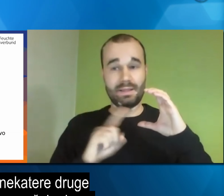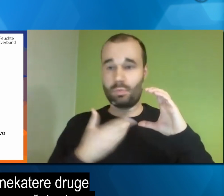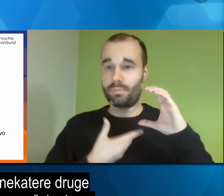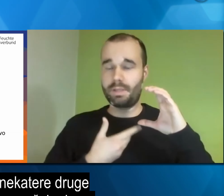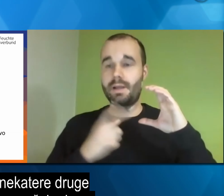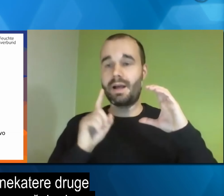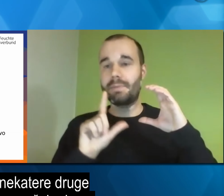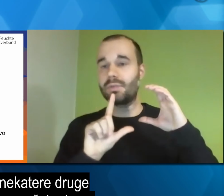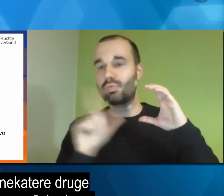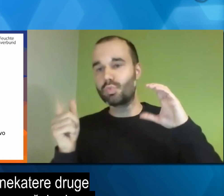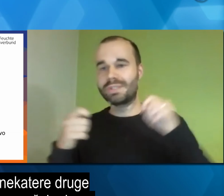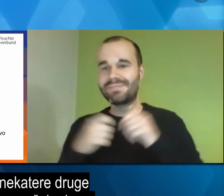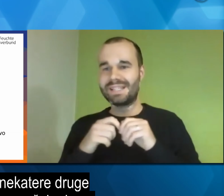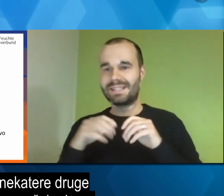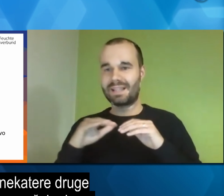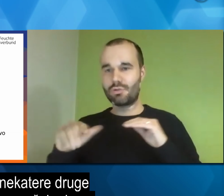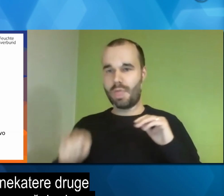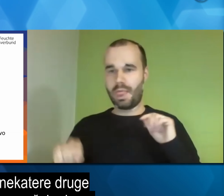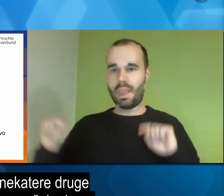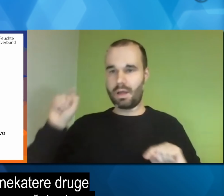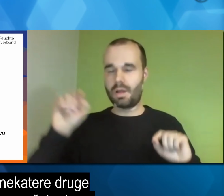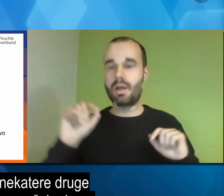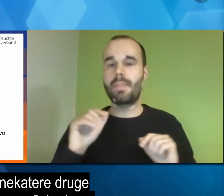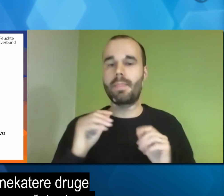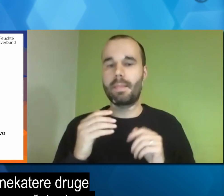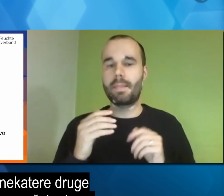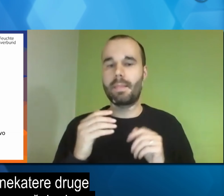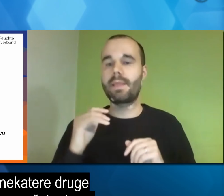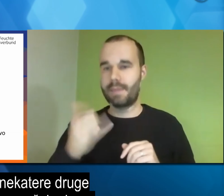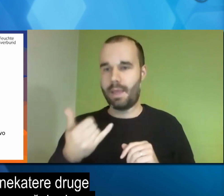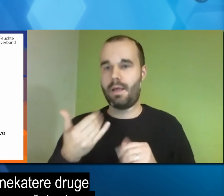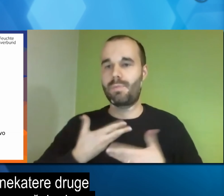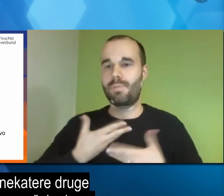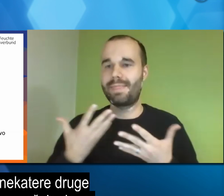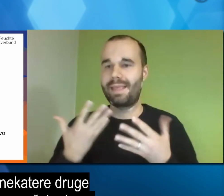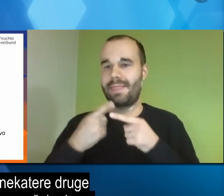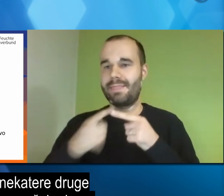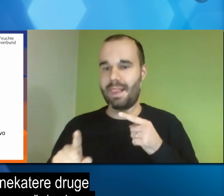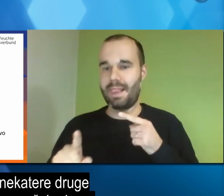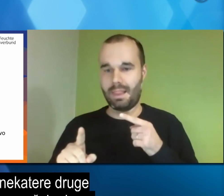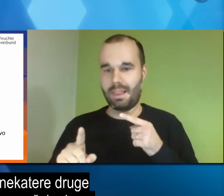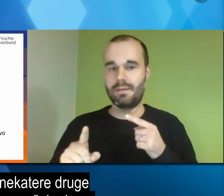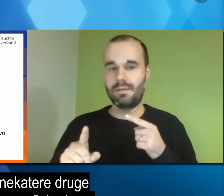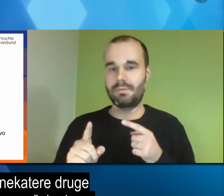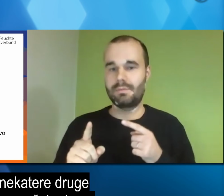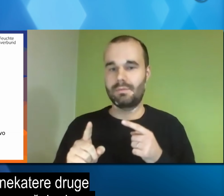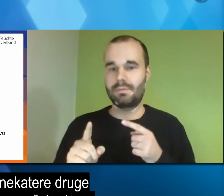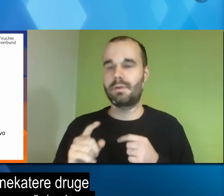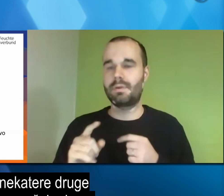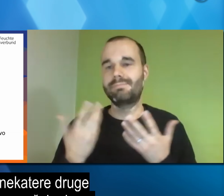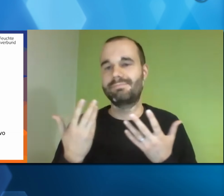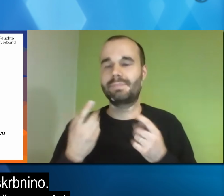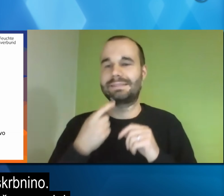oziroma ne dobiva denarja od dežele Schleswig-Holstein, medtem ko nekatere druge zvezne države pa vračajo